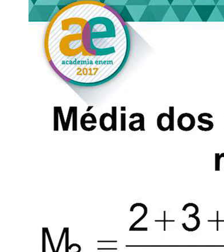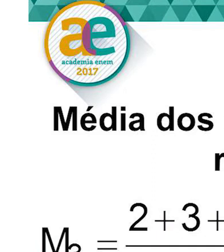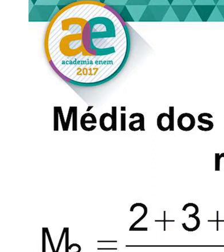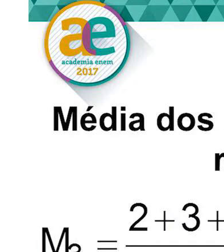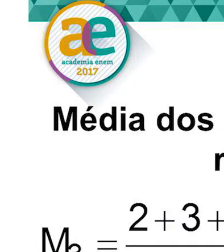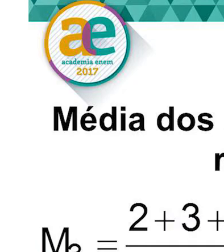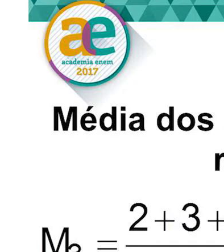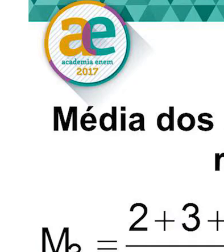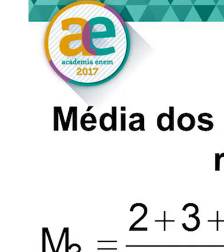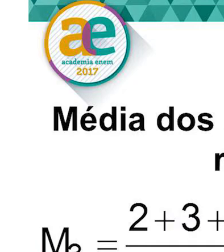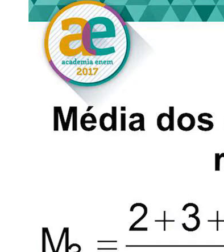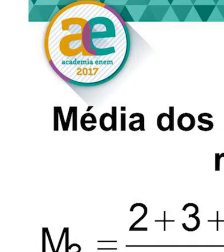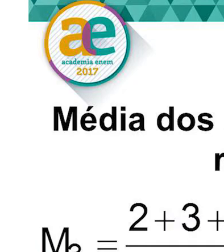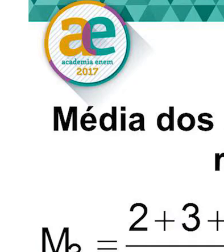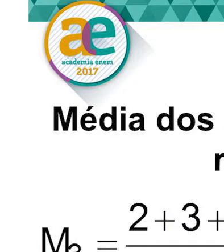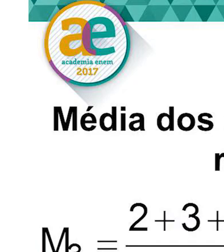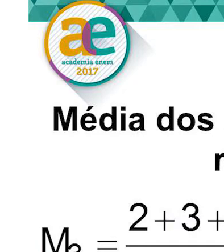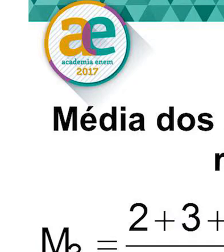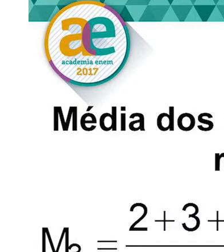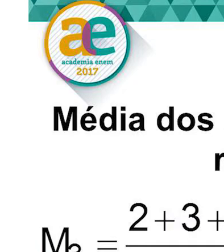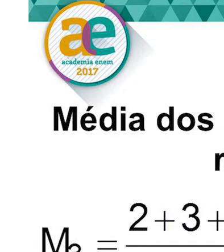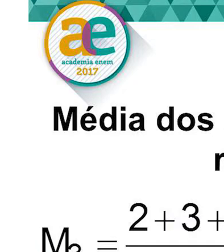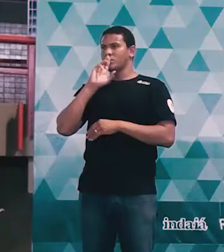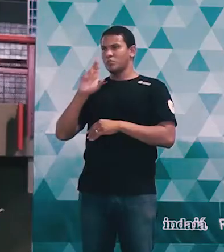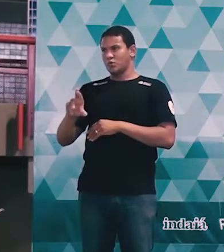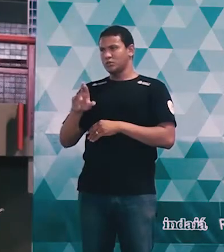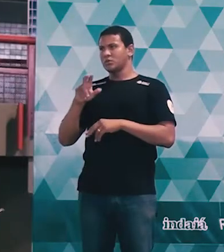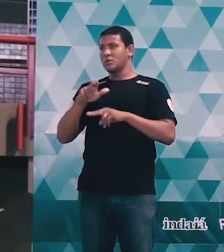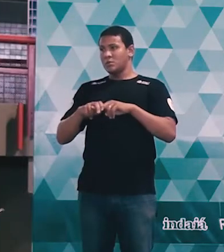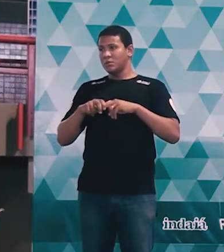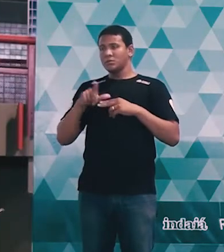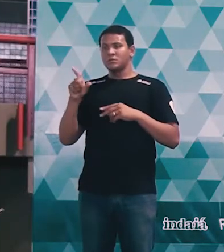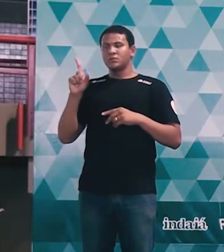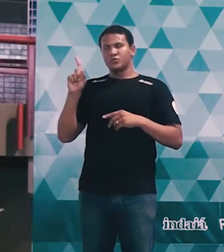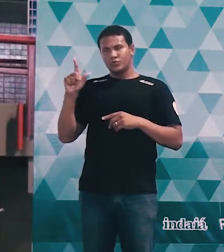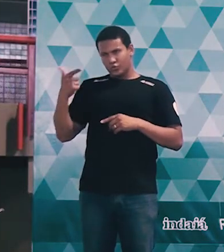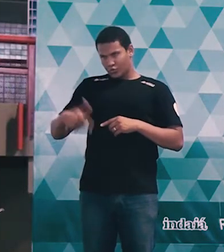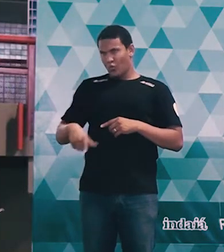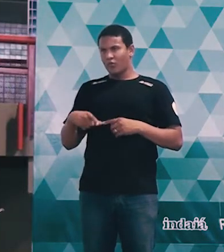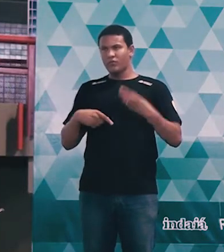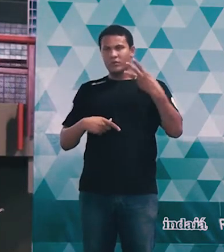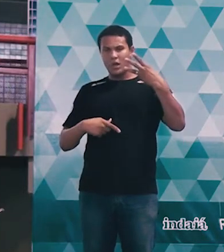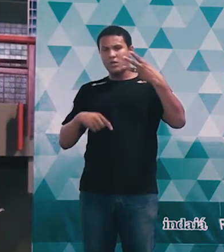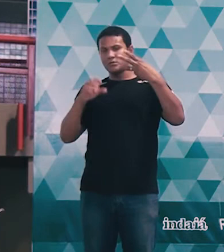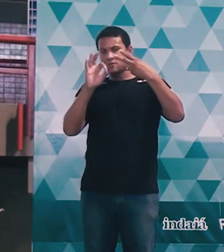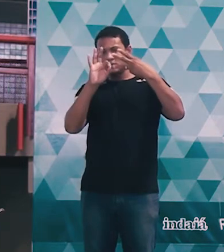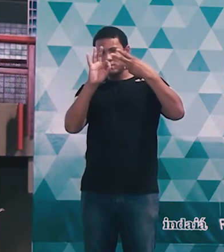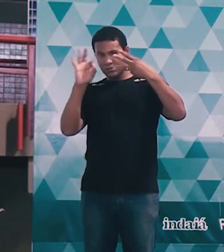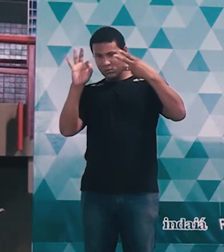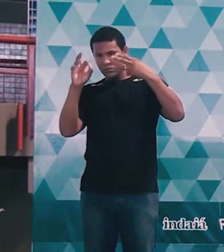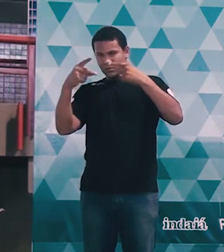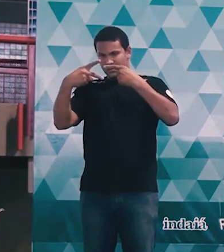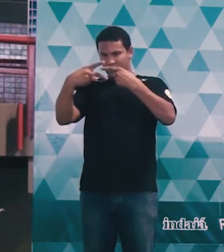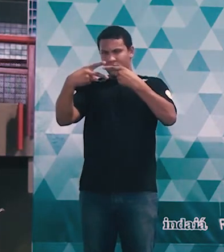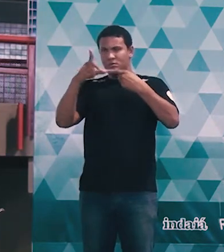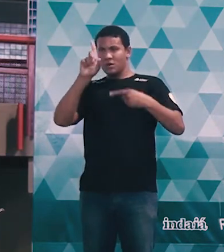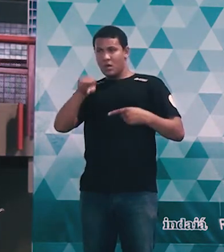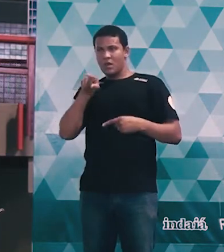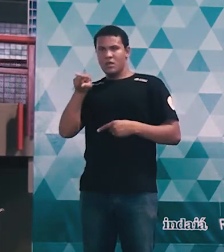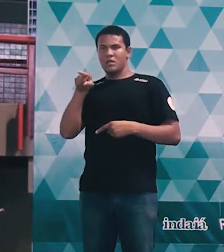média? 6,8. Puxa de novo uma setinha e marca que um reagente 3, a